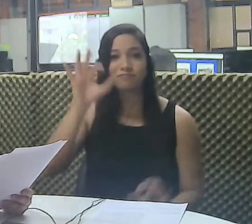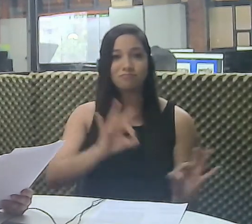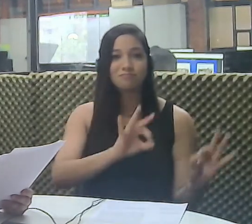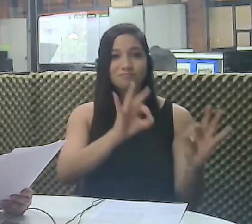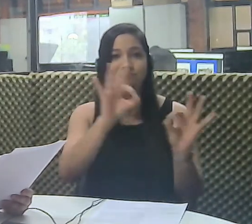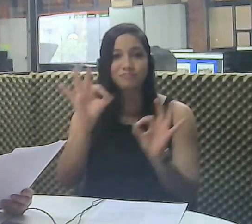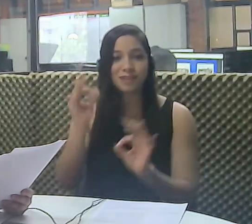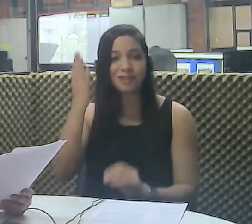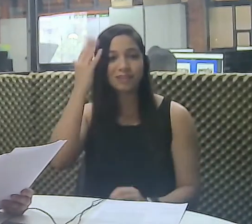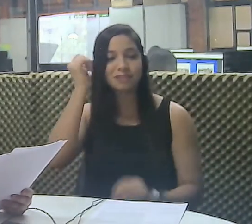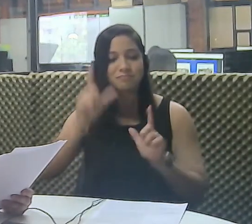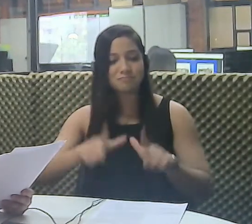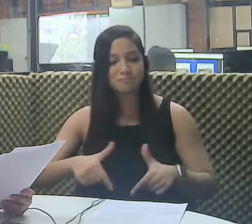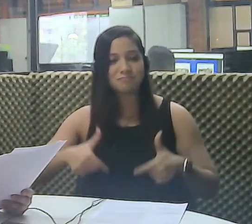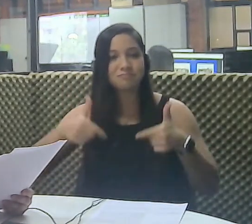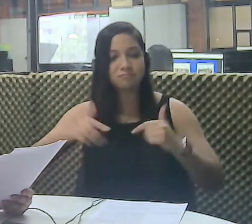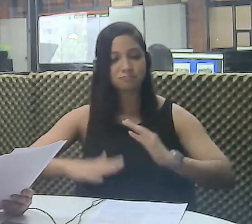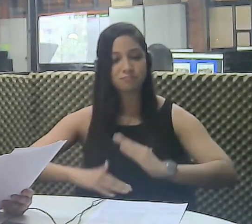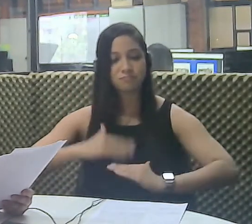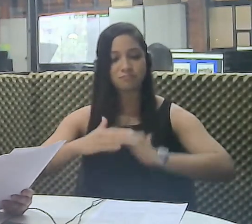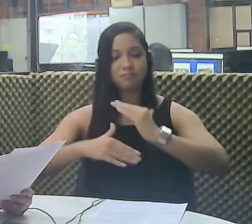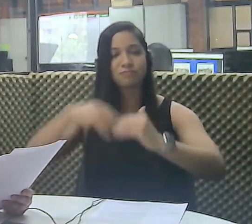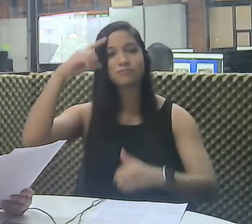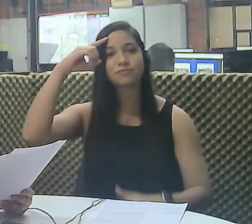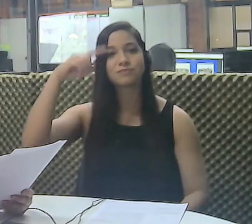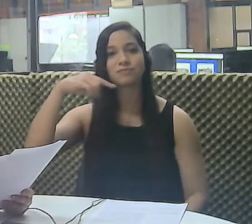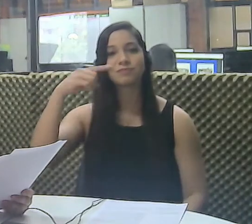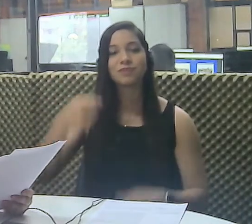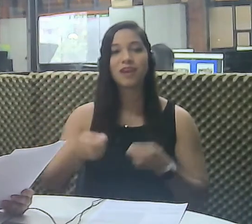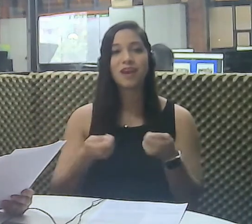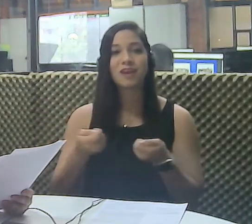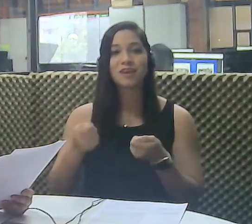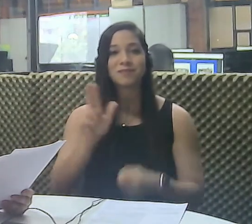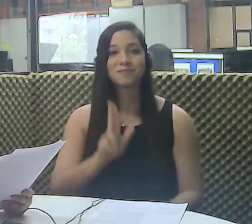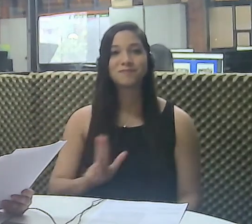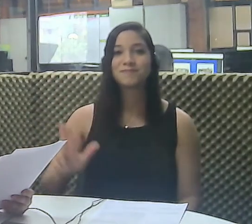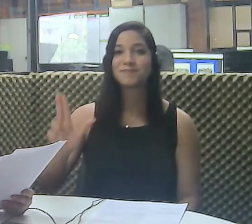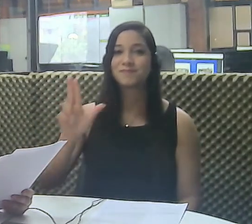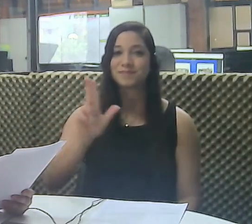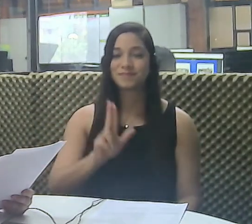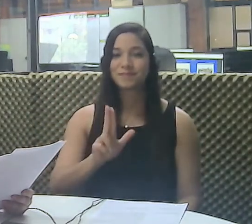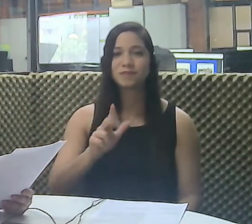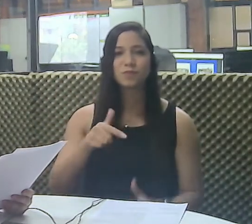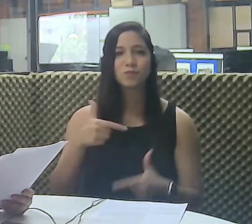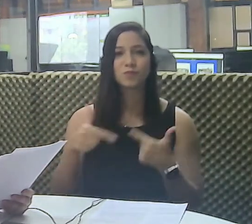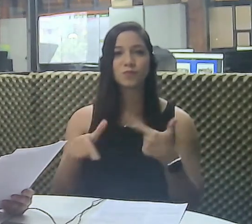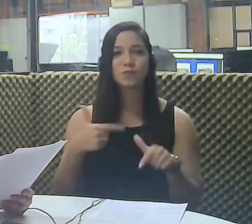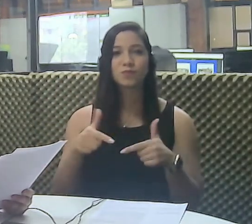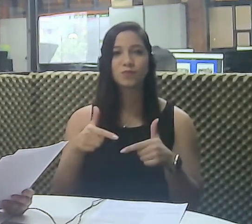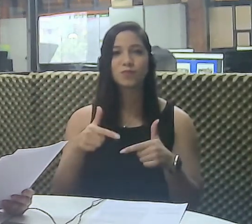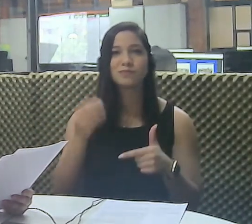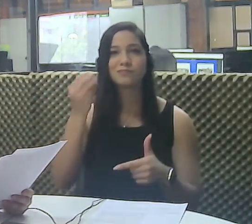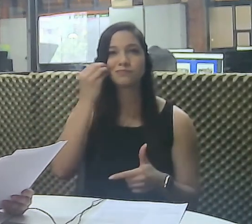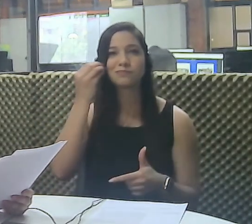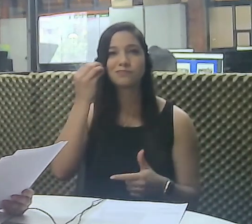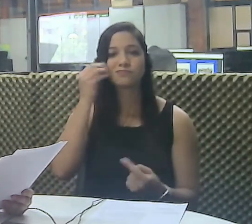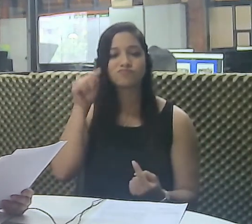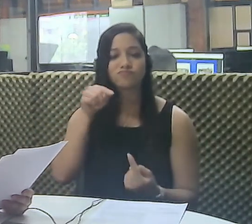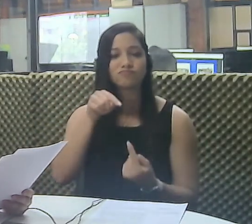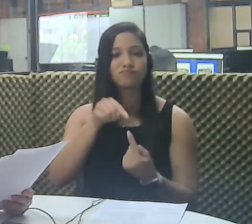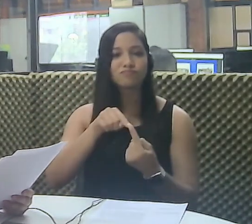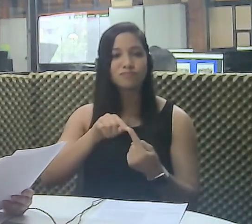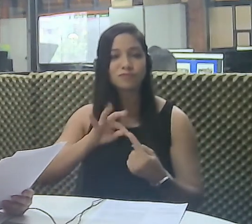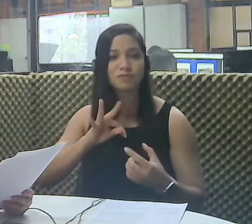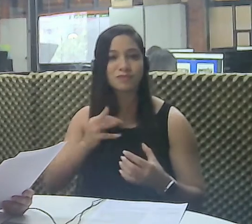cidade fica por dentro das ações que são desenvolvidas no dia-a-dia da administração de Uberlândia e este trabalho busca né com a